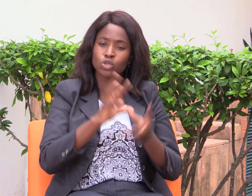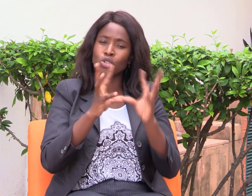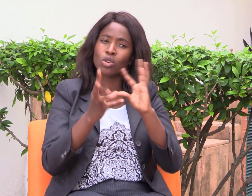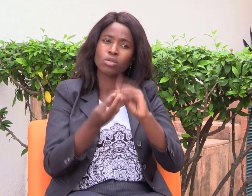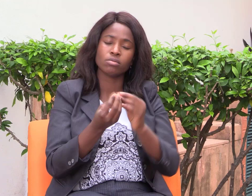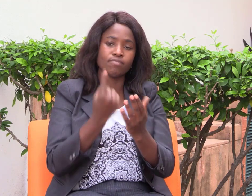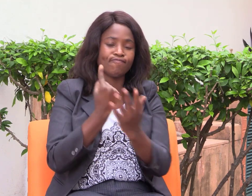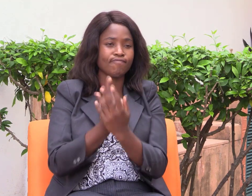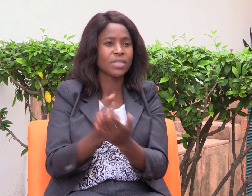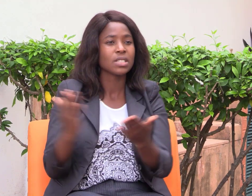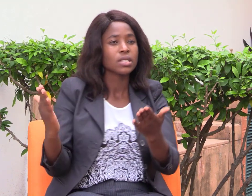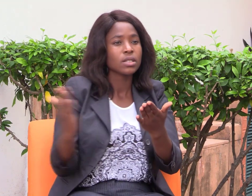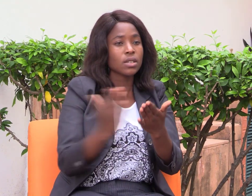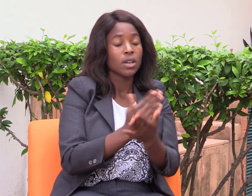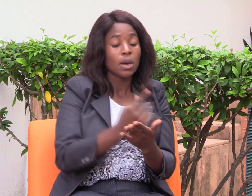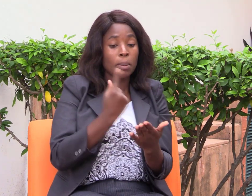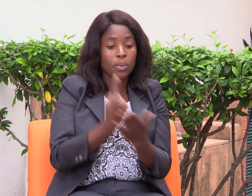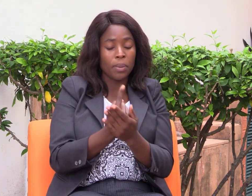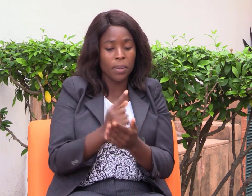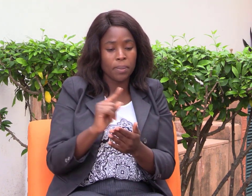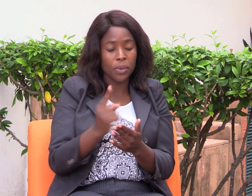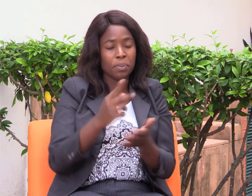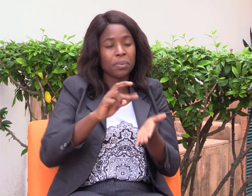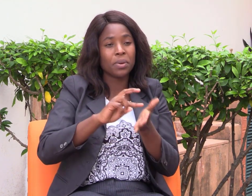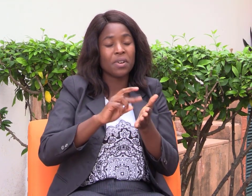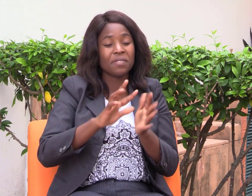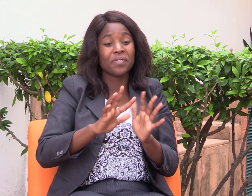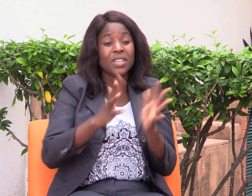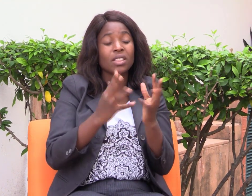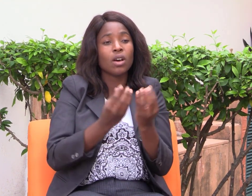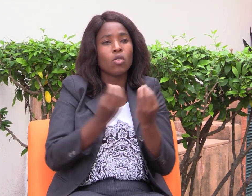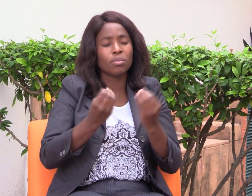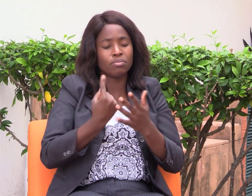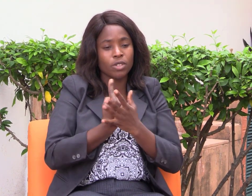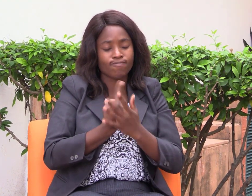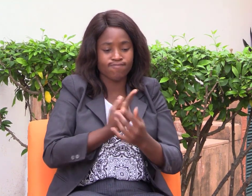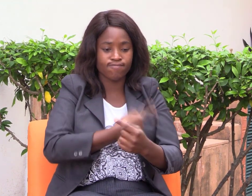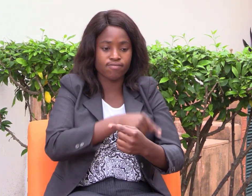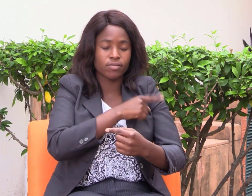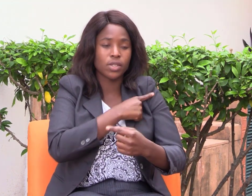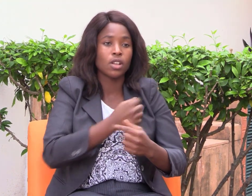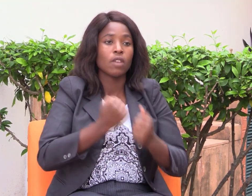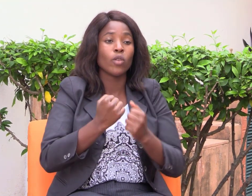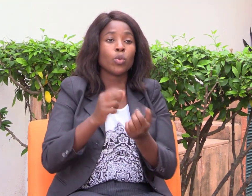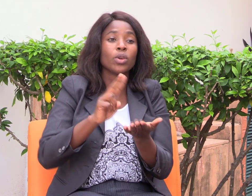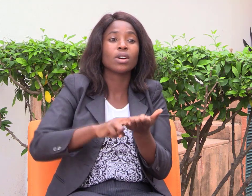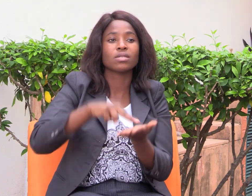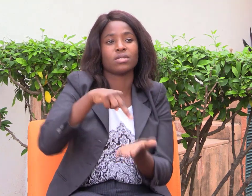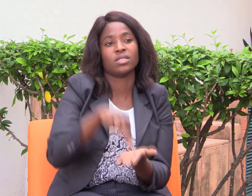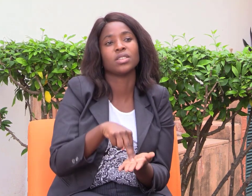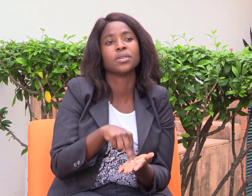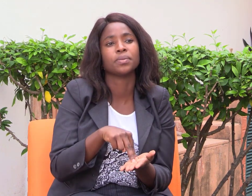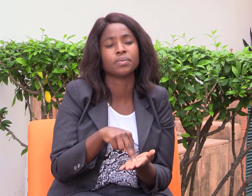como pessoa, eu acho que devíamos retirar essas barreiras, isto é, com mais força,